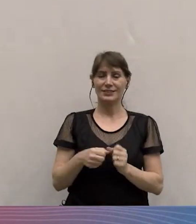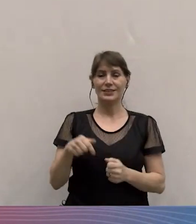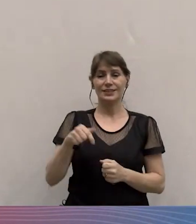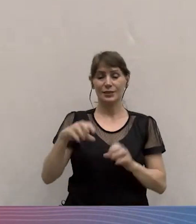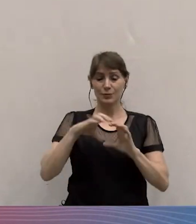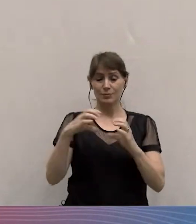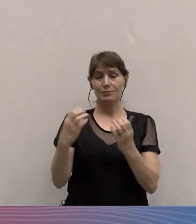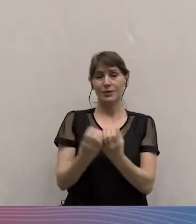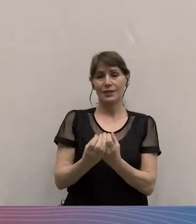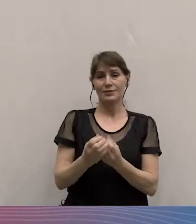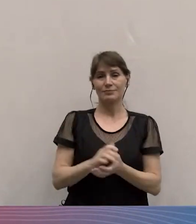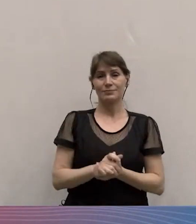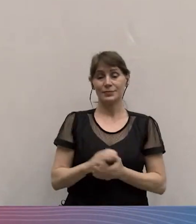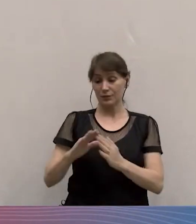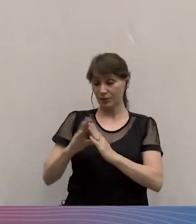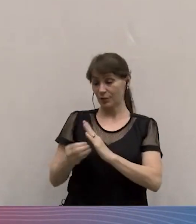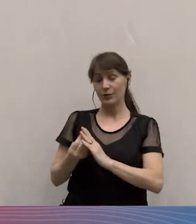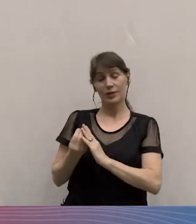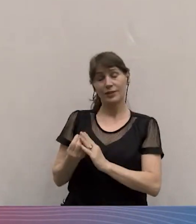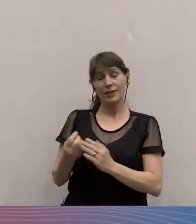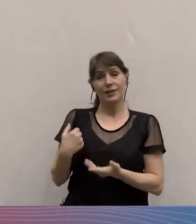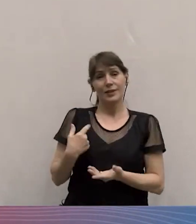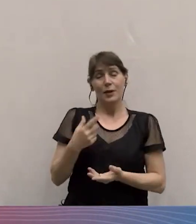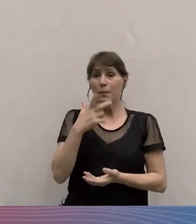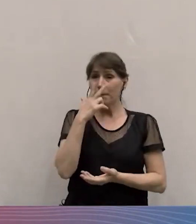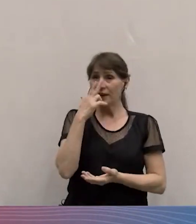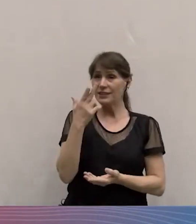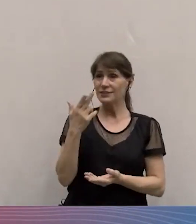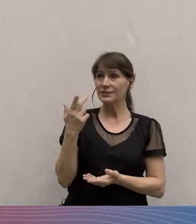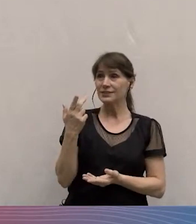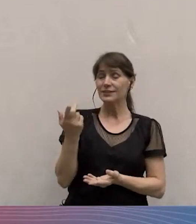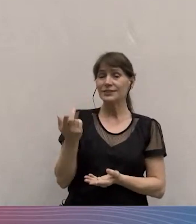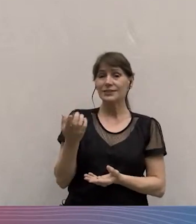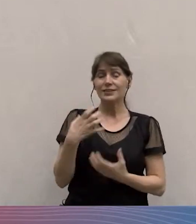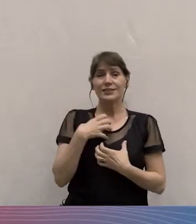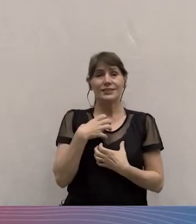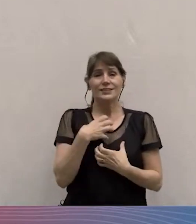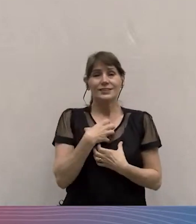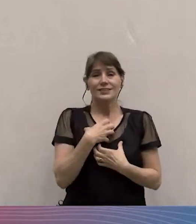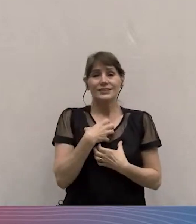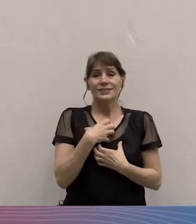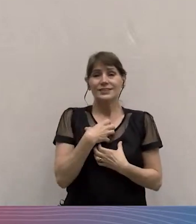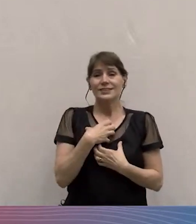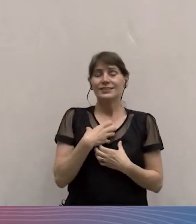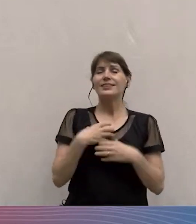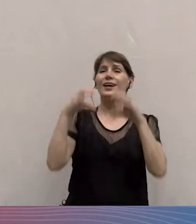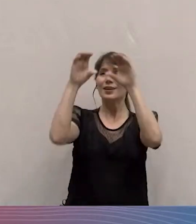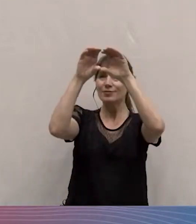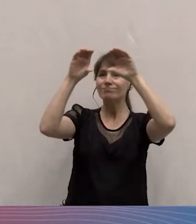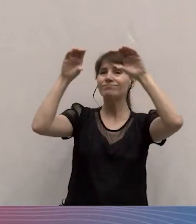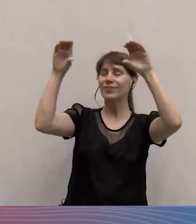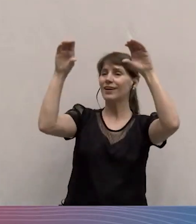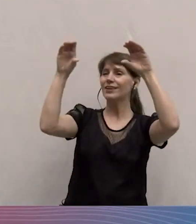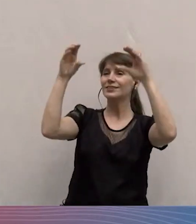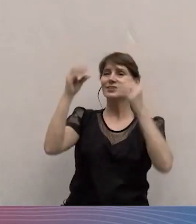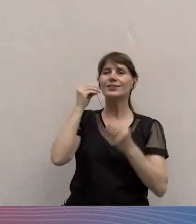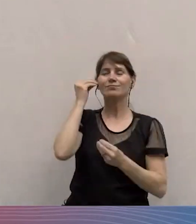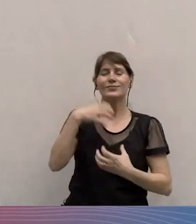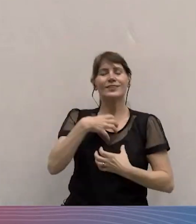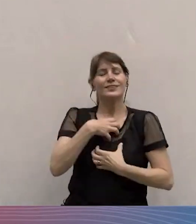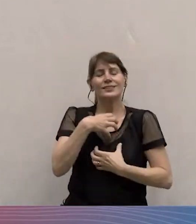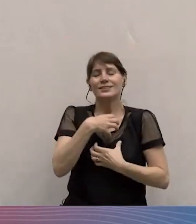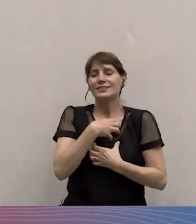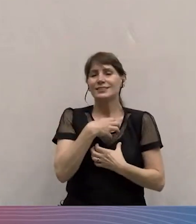meio. Parece que nós estamos, de fato, nas regiões celestiais.